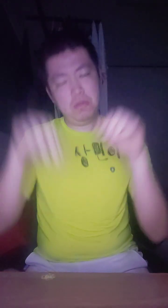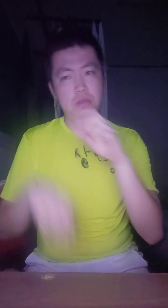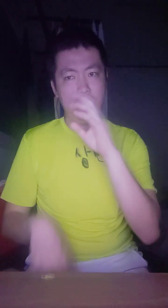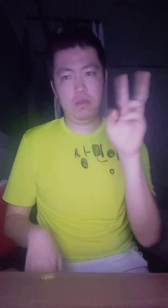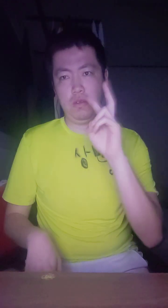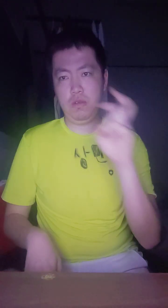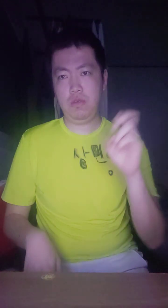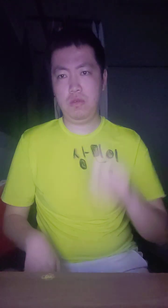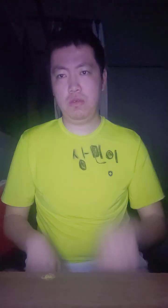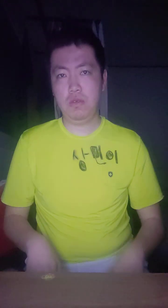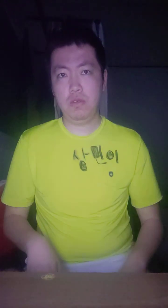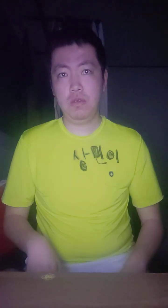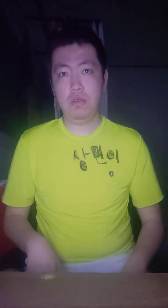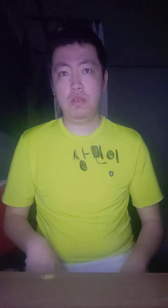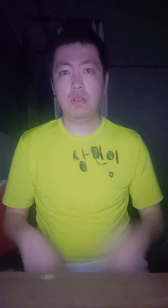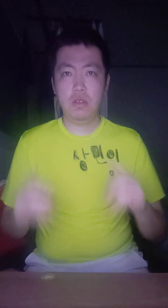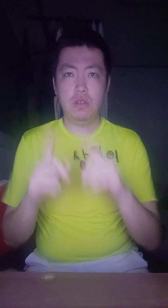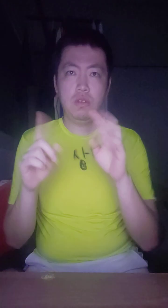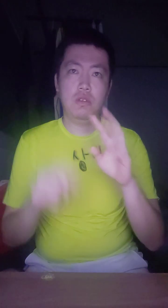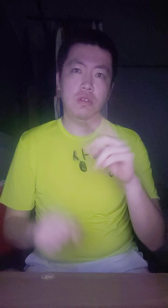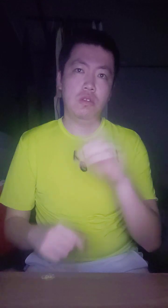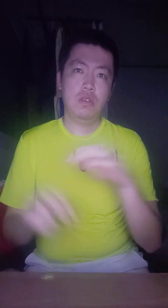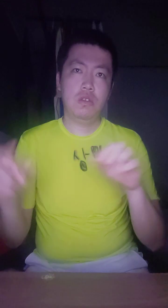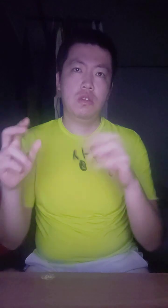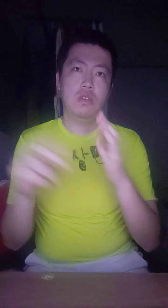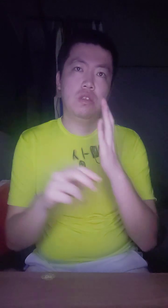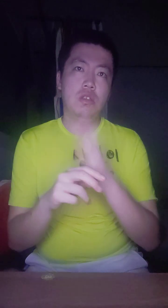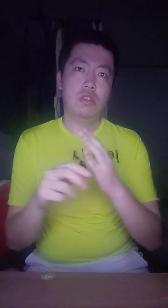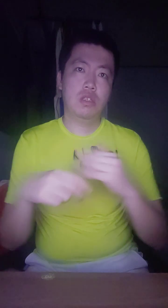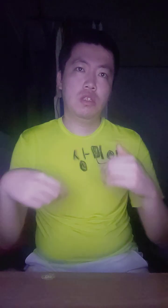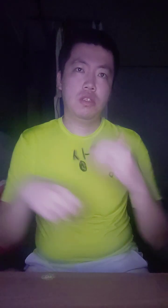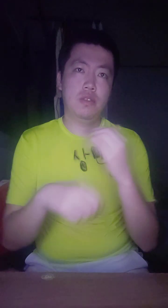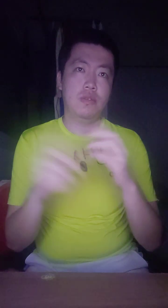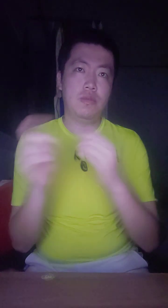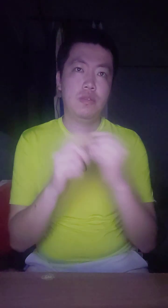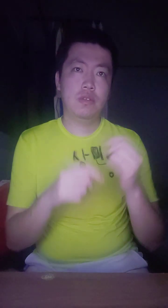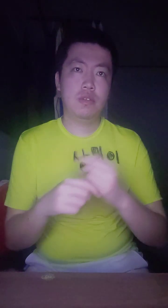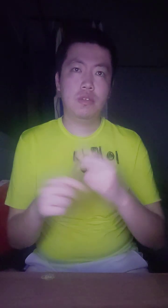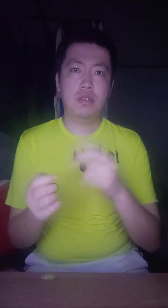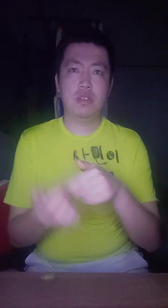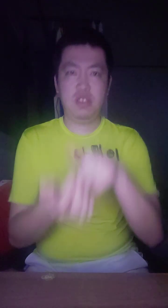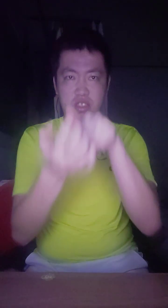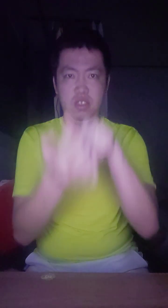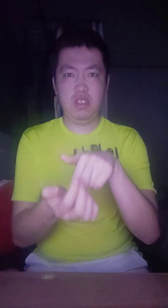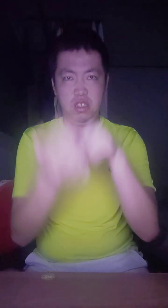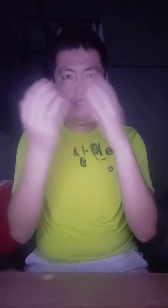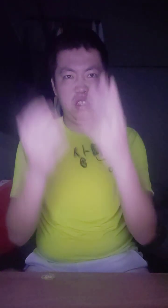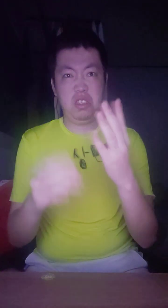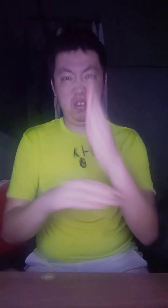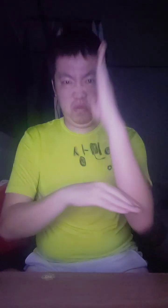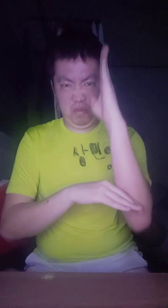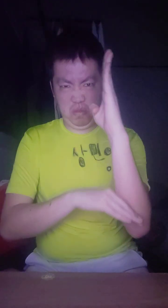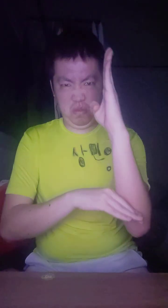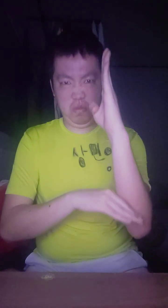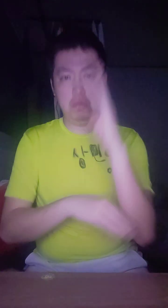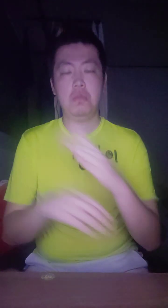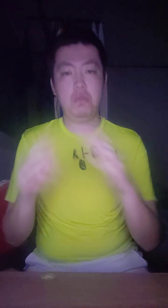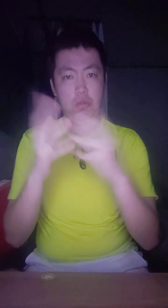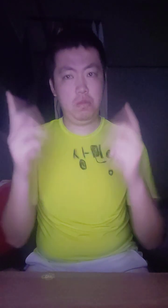발생했습니다. 1시간 반 만에 전력 공급은 완전히 복구됐지만 승강기 4대가 갑자기 멈춰 탑승객들이